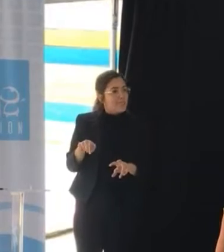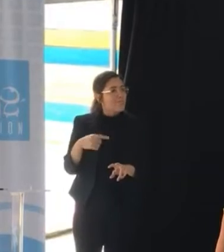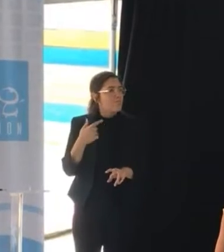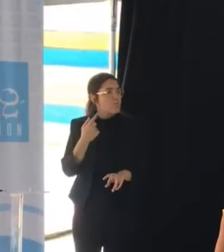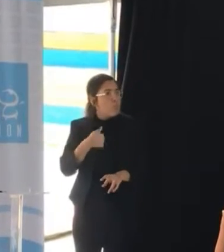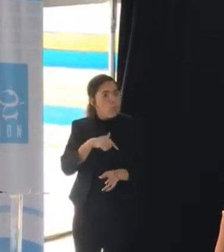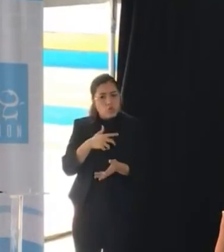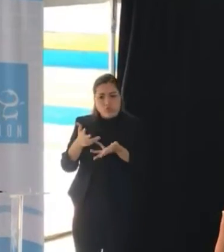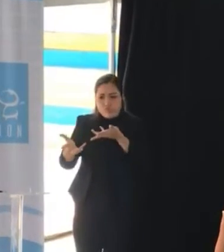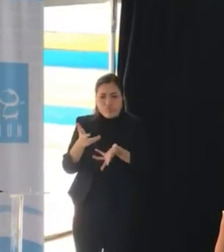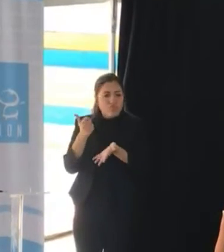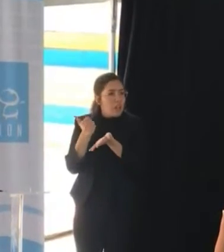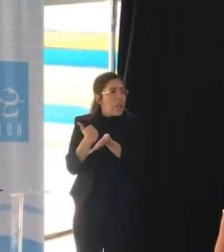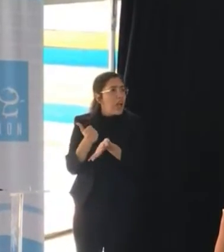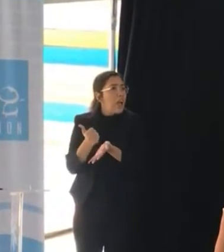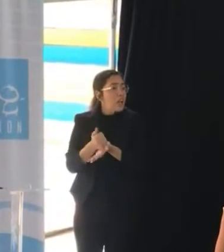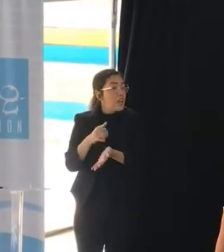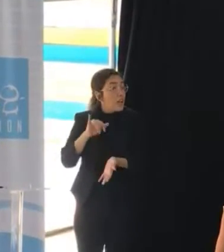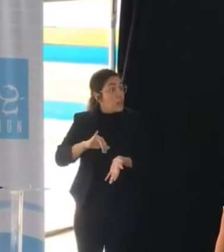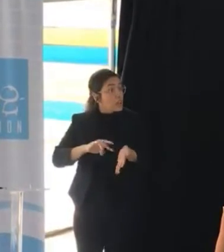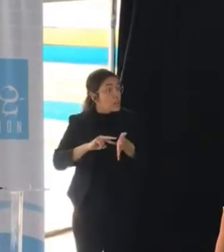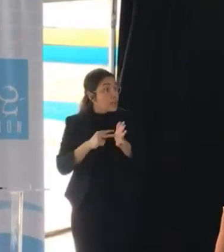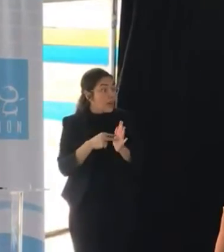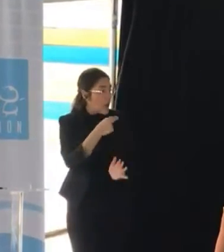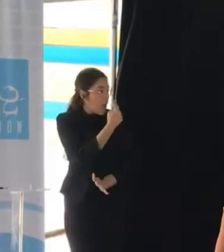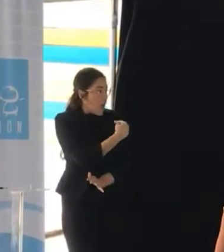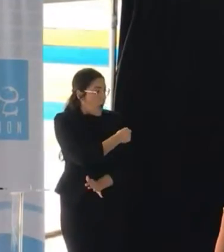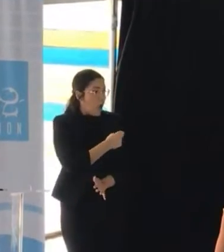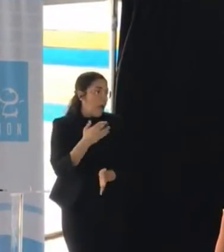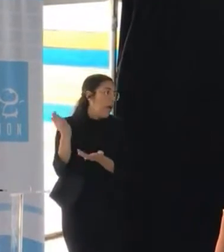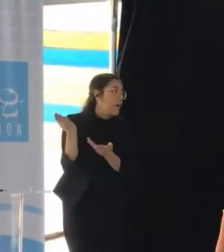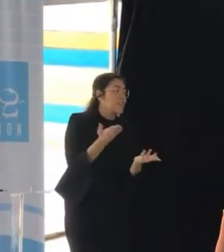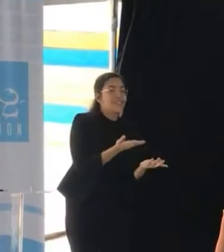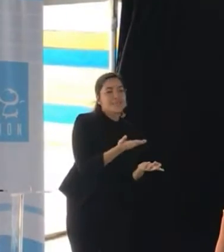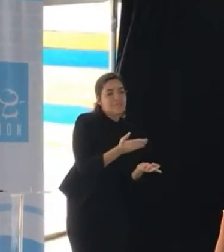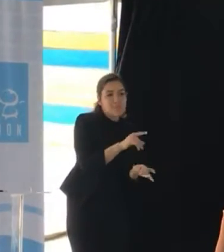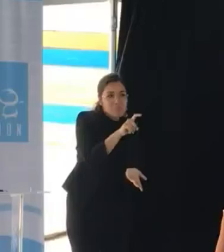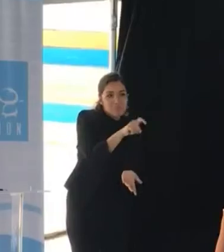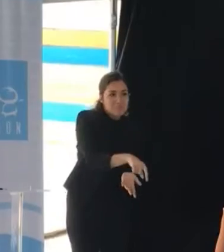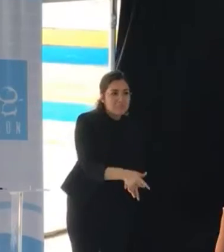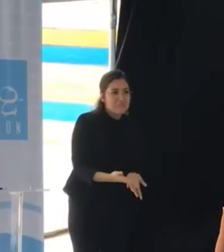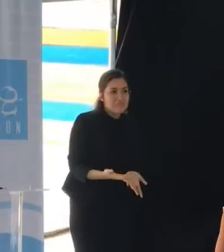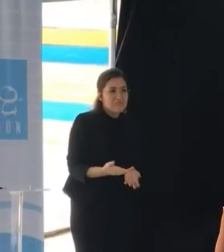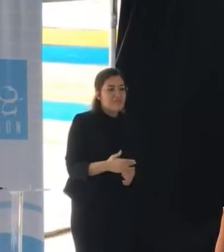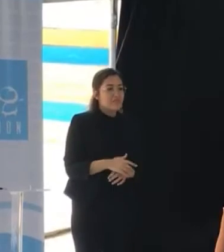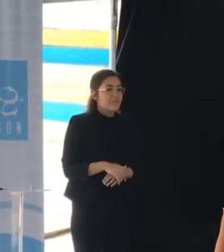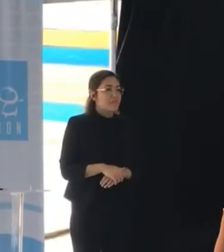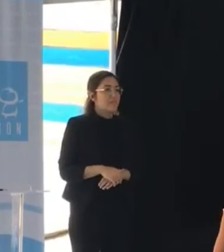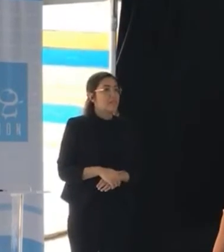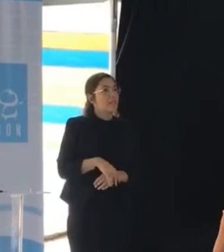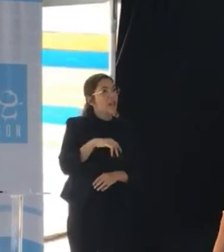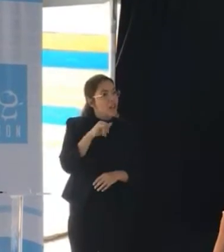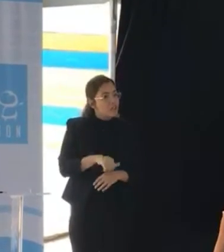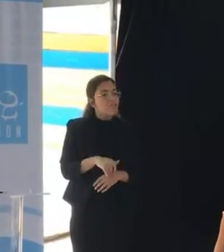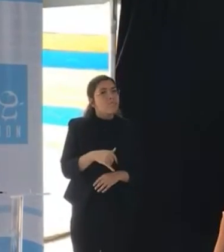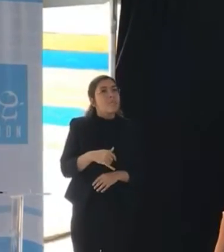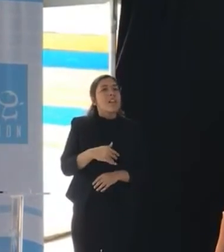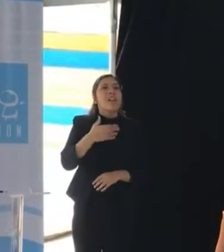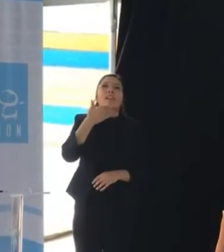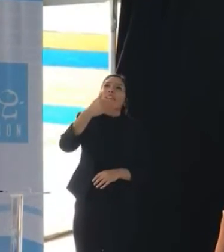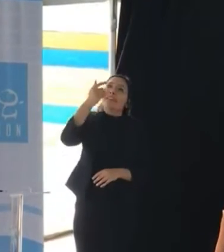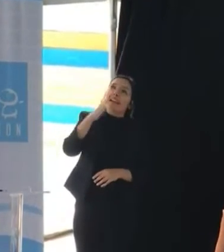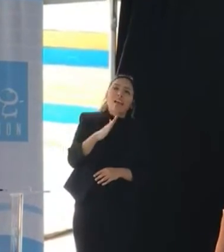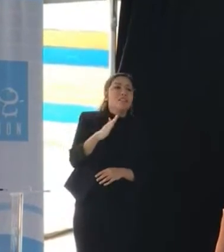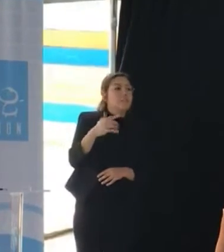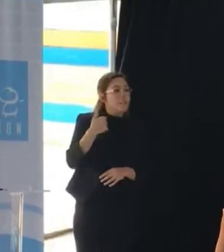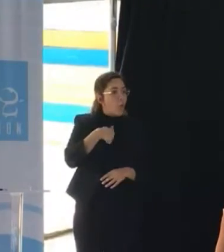una hospitalización que se evita. Por eso es que ustedes están viendo todos los días que las estadísticas, gracias a Dios y al esfuerzo de